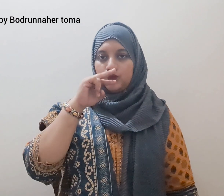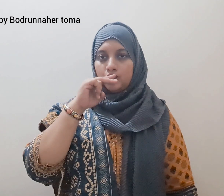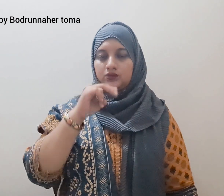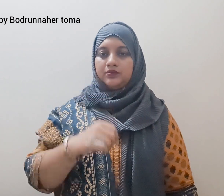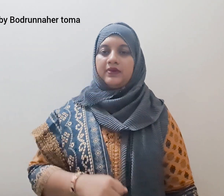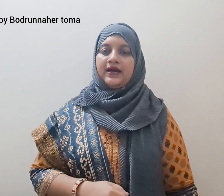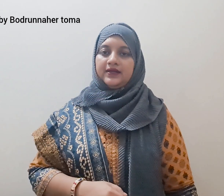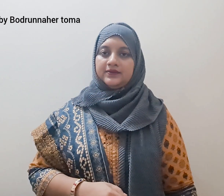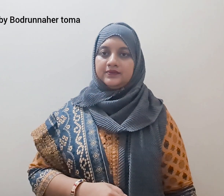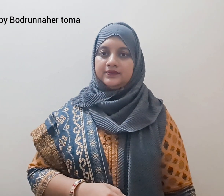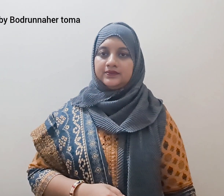বুধবার,